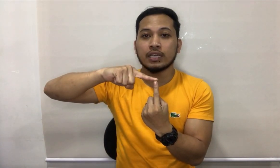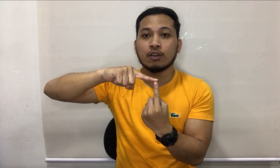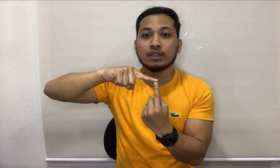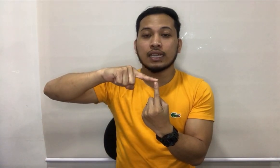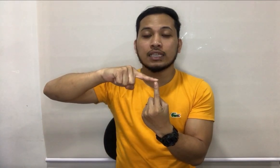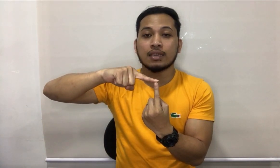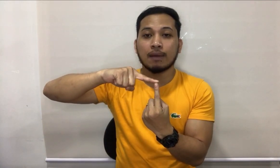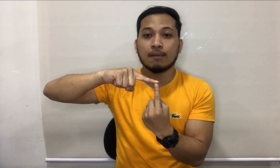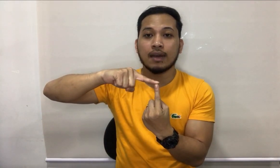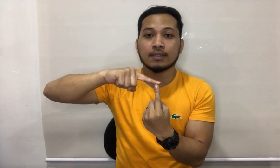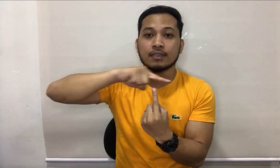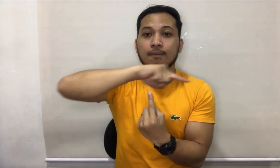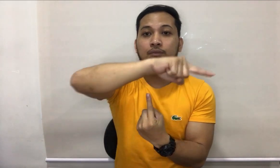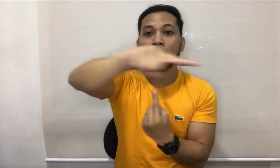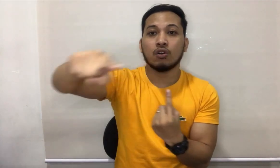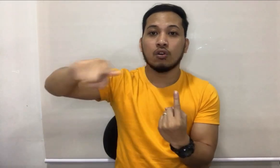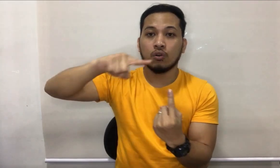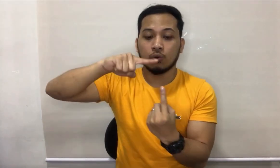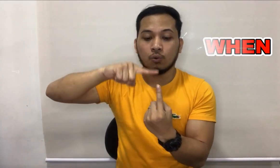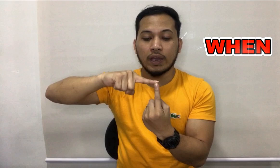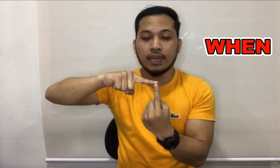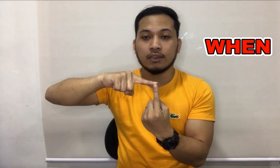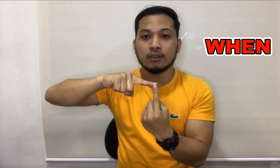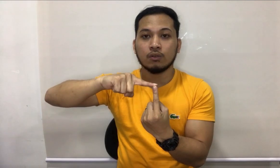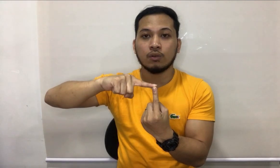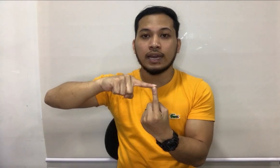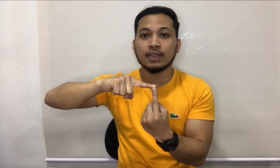Tapos ikot natin siya palabas. When. Ulit.